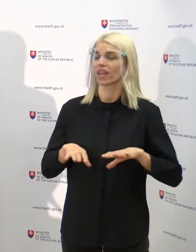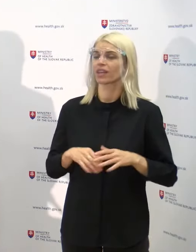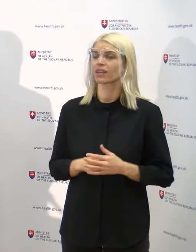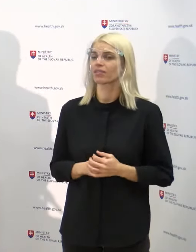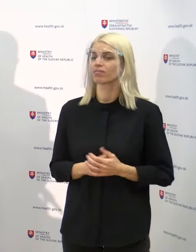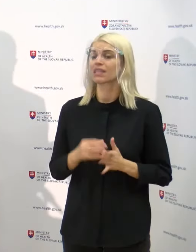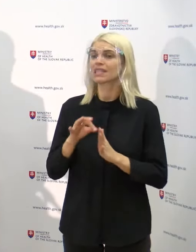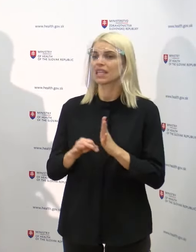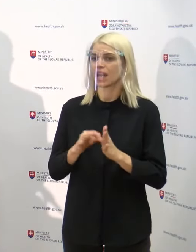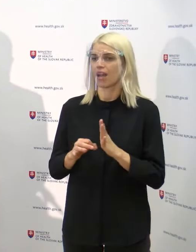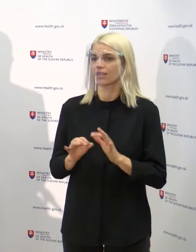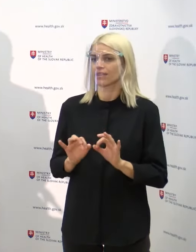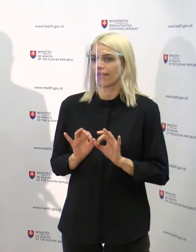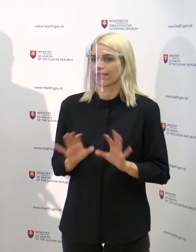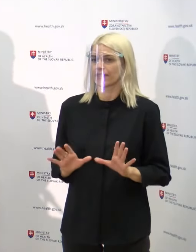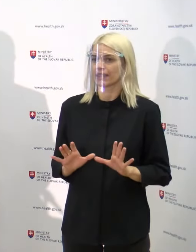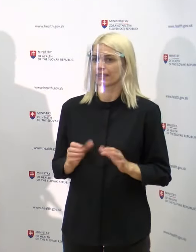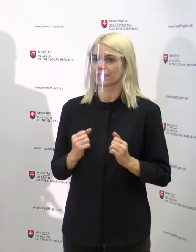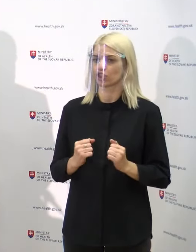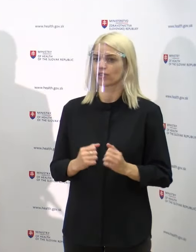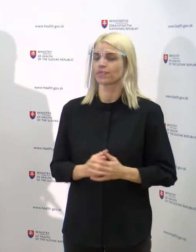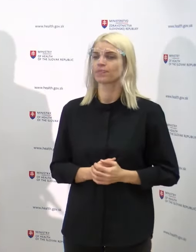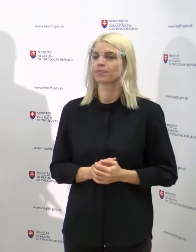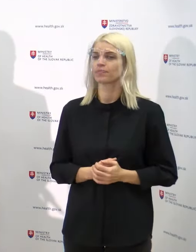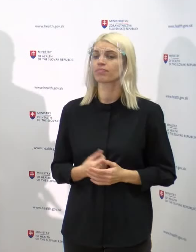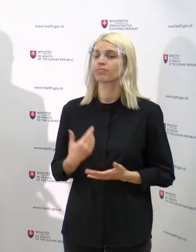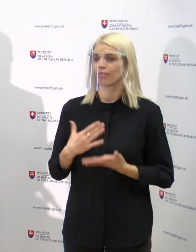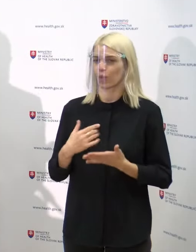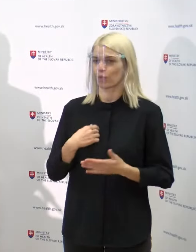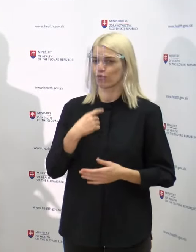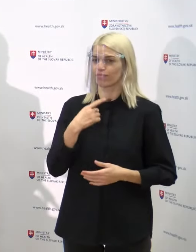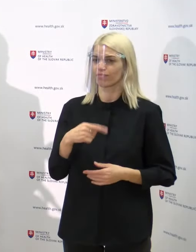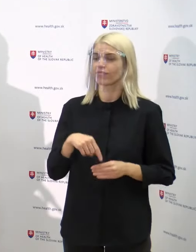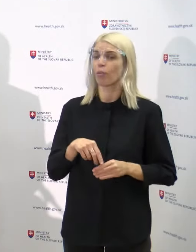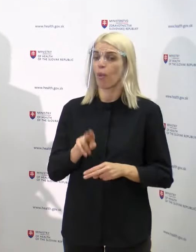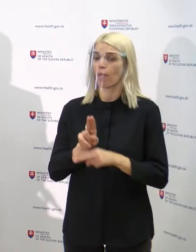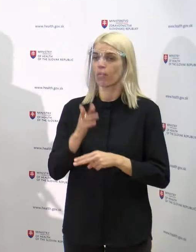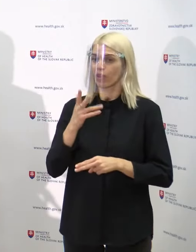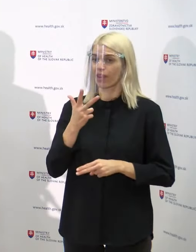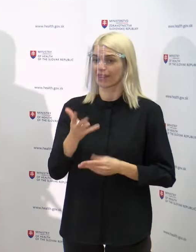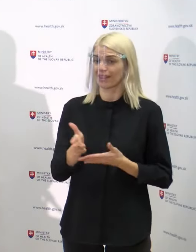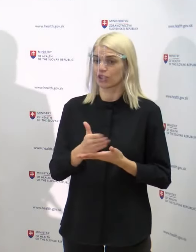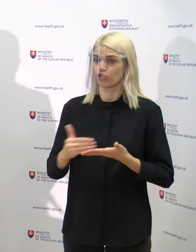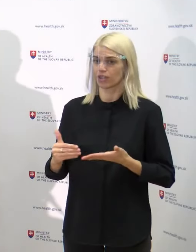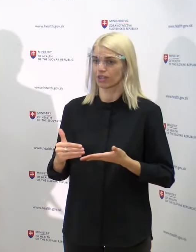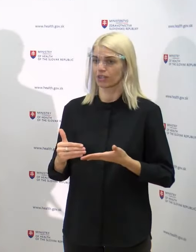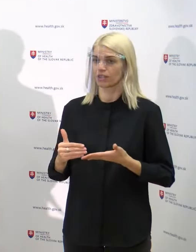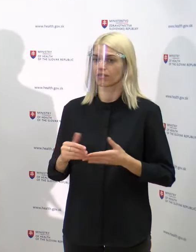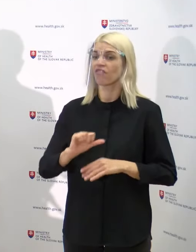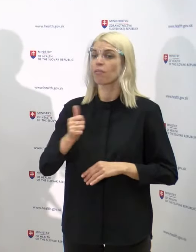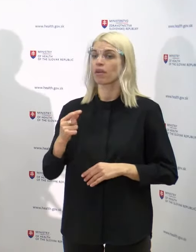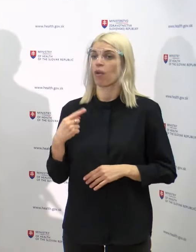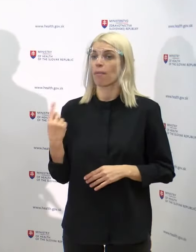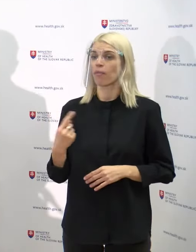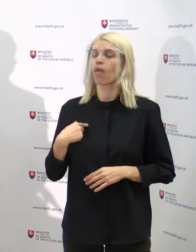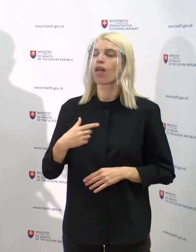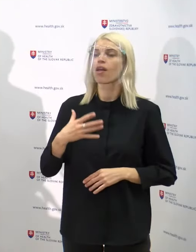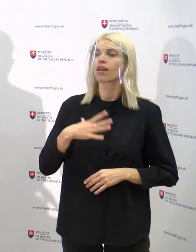kontrolou. Ako som hovoril, opatrenia budú prebiehať v troch fázach. Ja by som v prvom kole